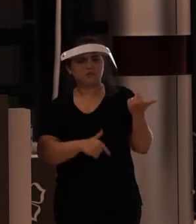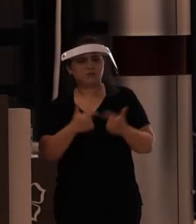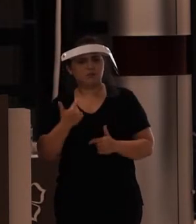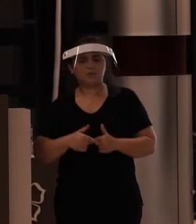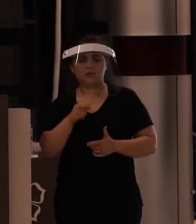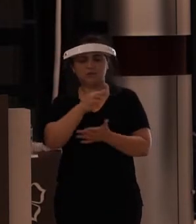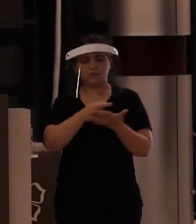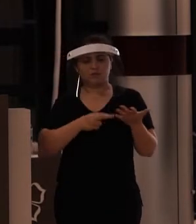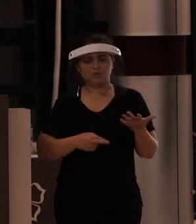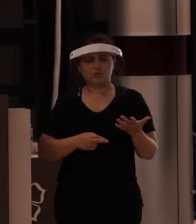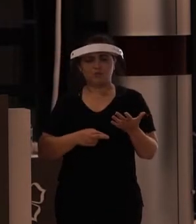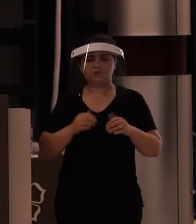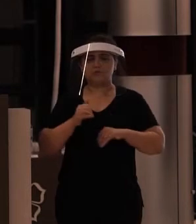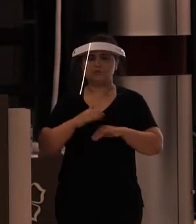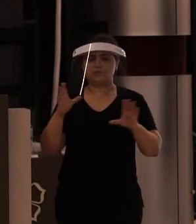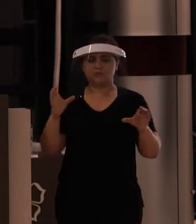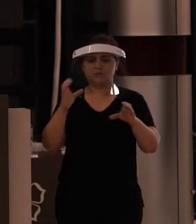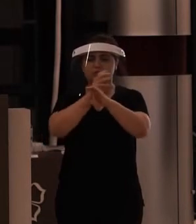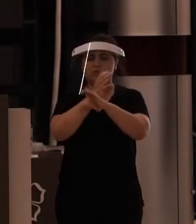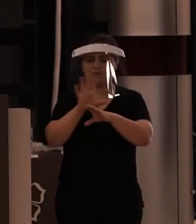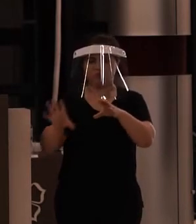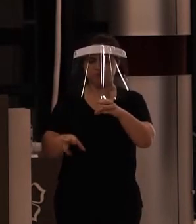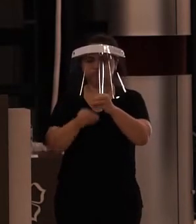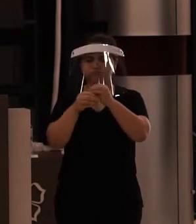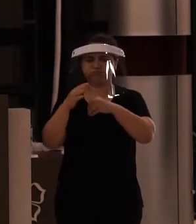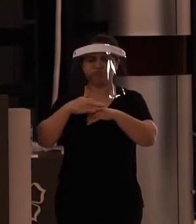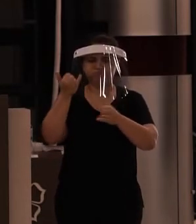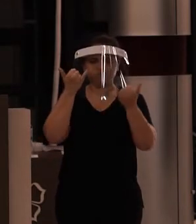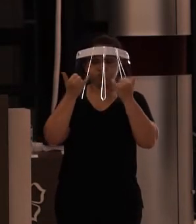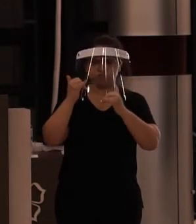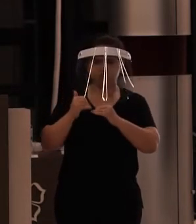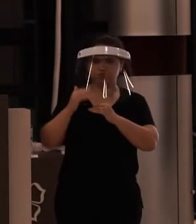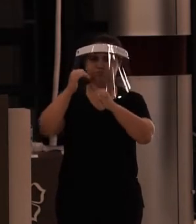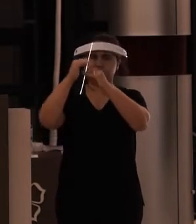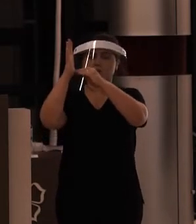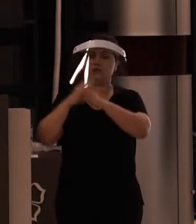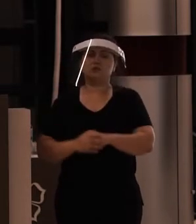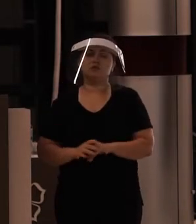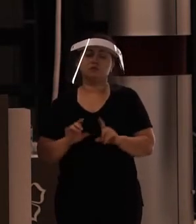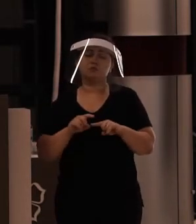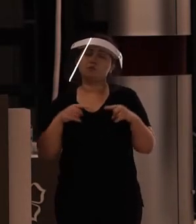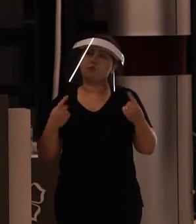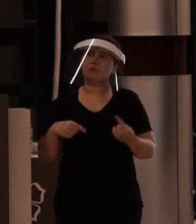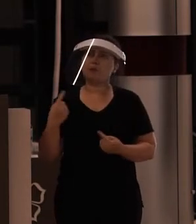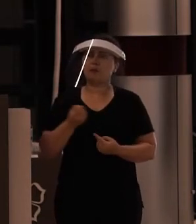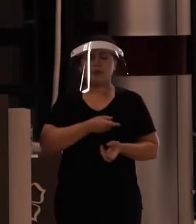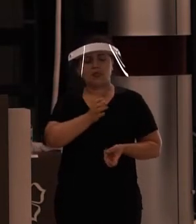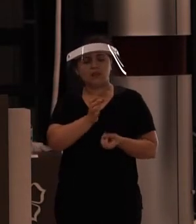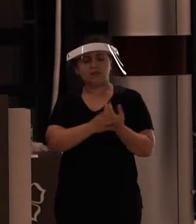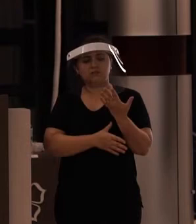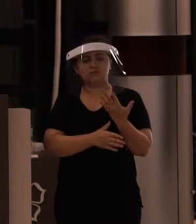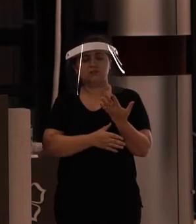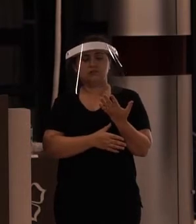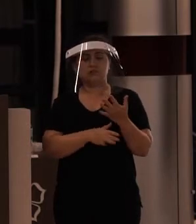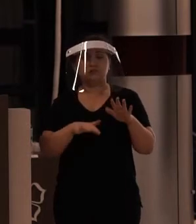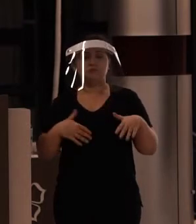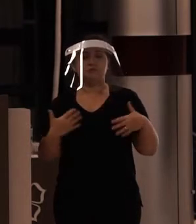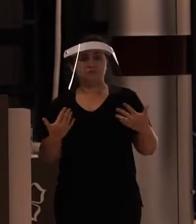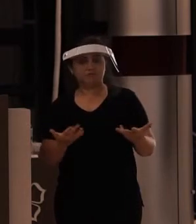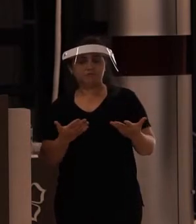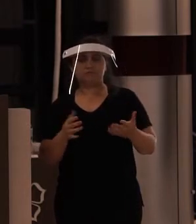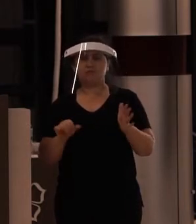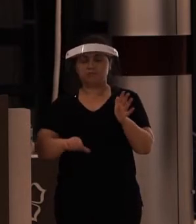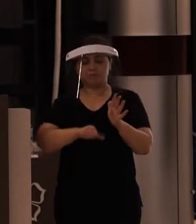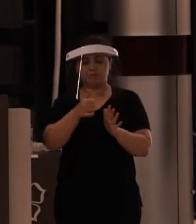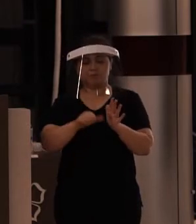o relatório fosse mais completo, tivesse mais informações. Mas aí a gente gera lá para os caras lá. Então,